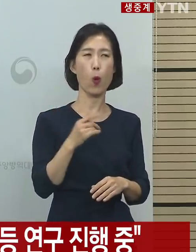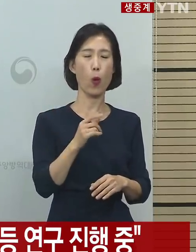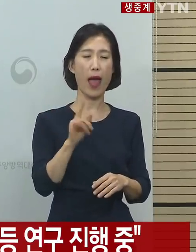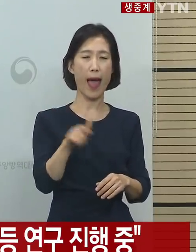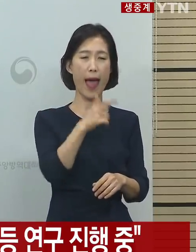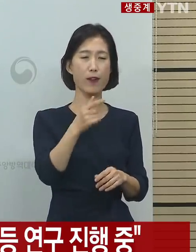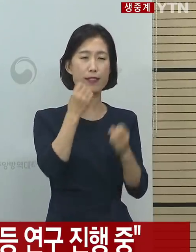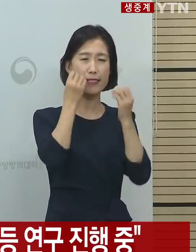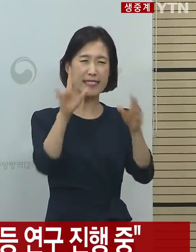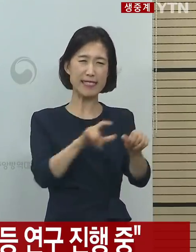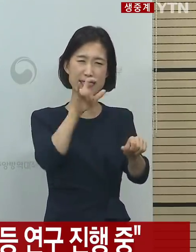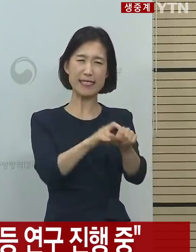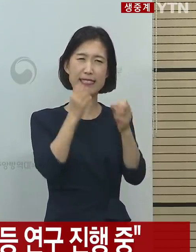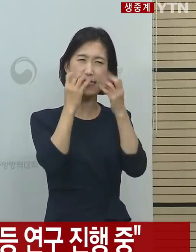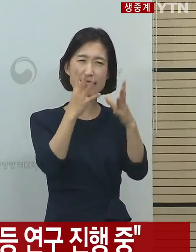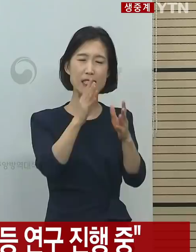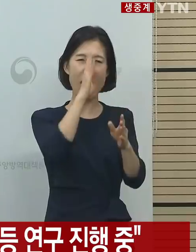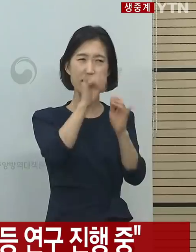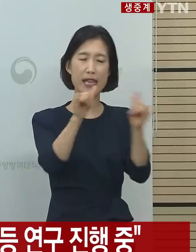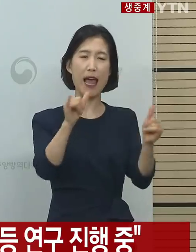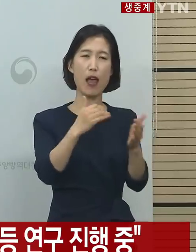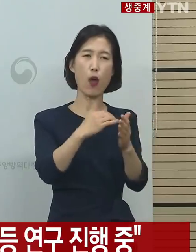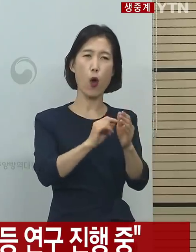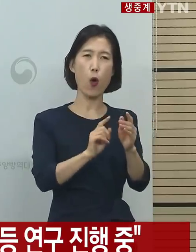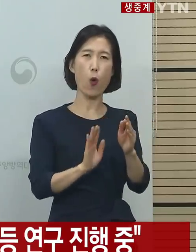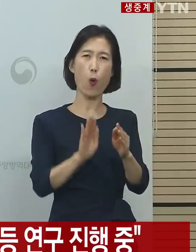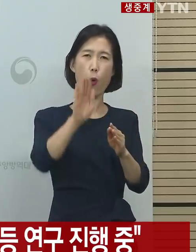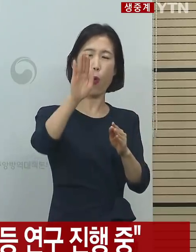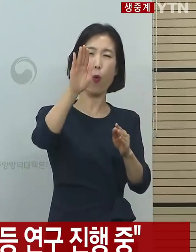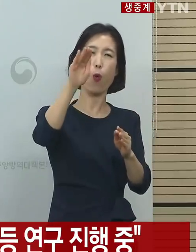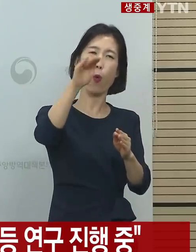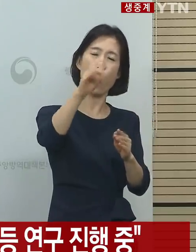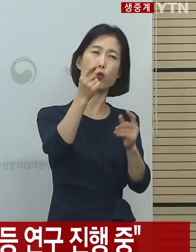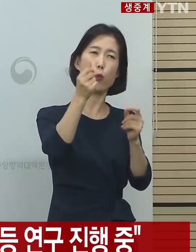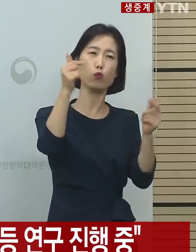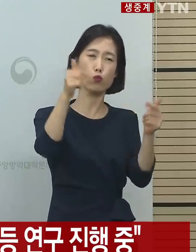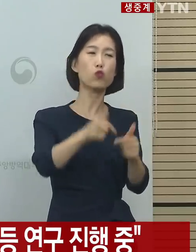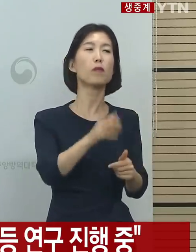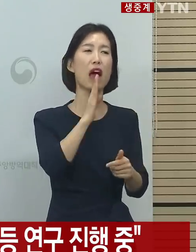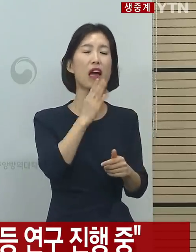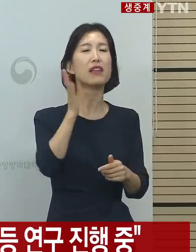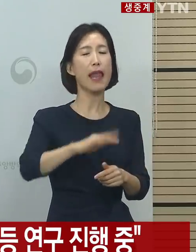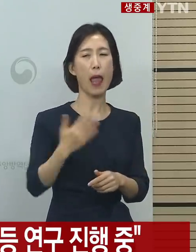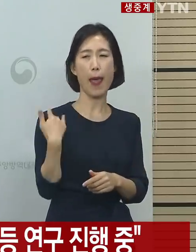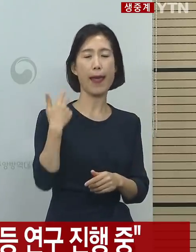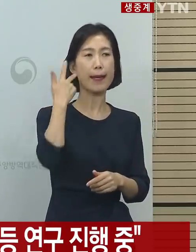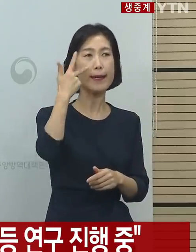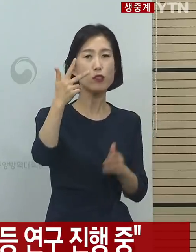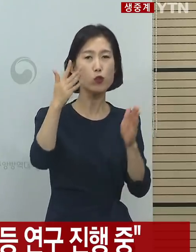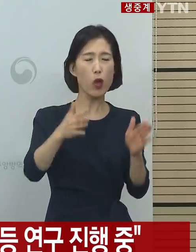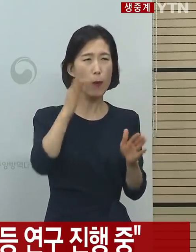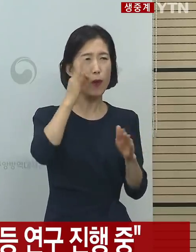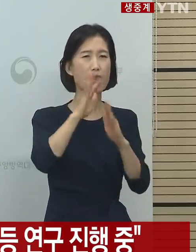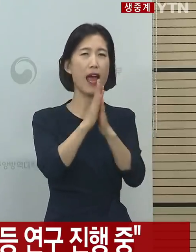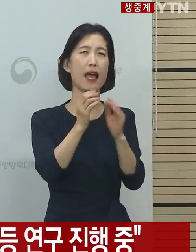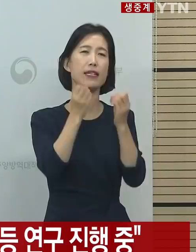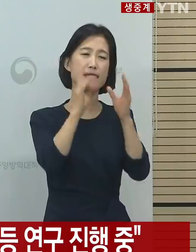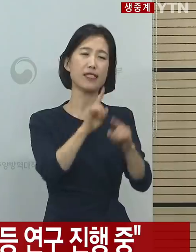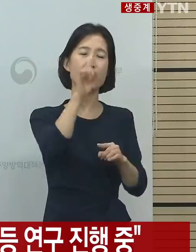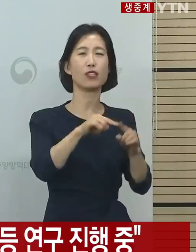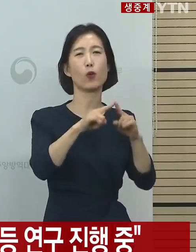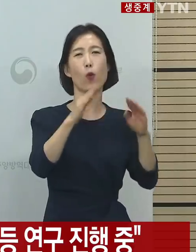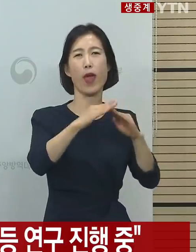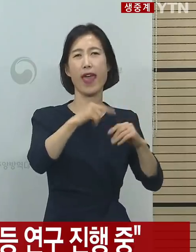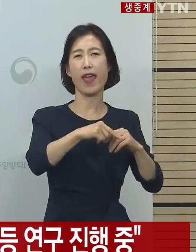수가 조금은 줄었습니다. 근데 그 부분은 최근 한 일주일 동안에 환자의 대부분은 신천지 교인들을